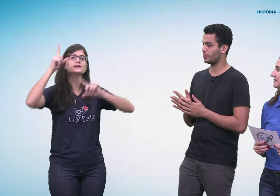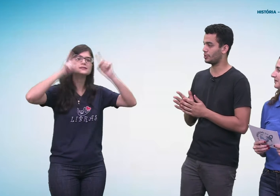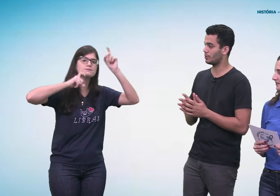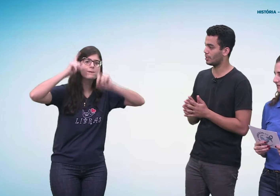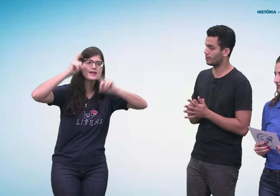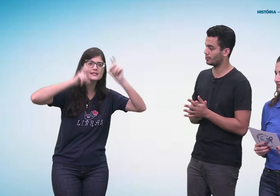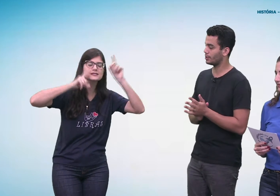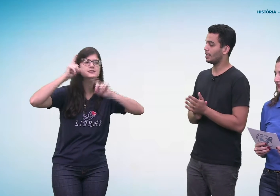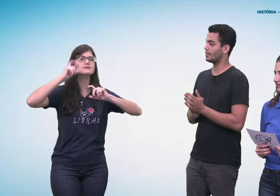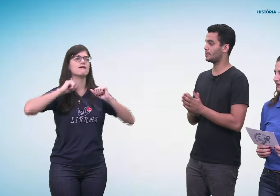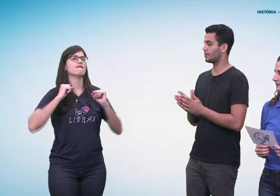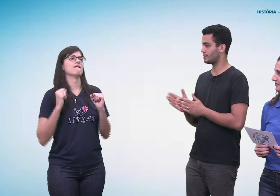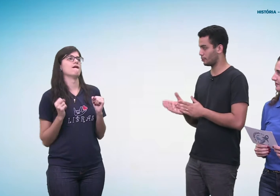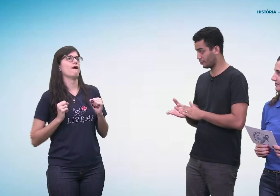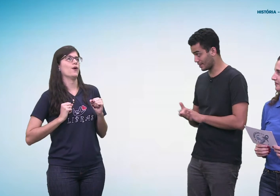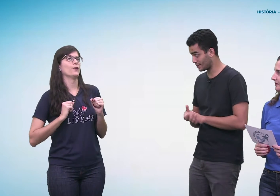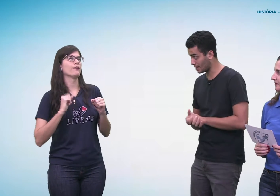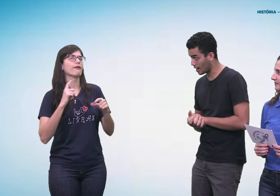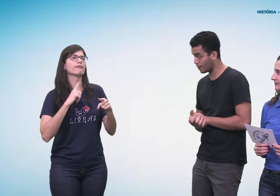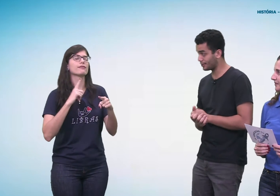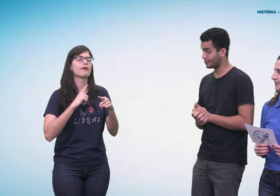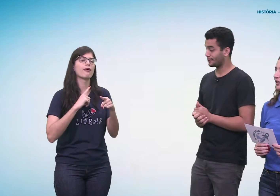de mãos, tem expressão facial,